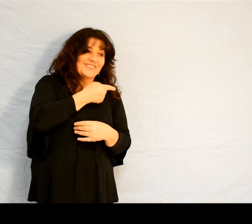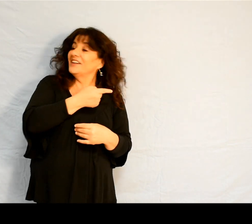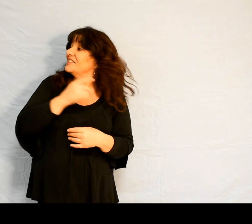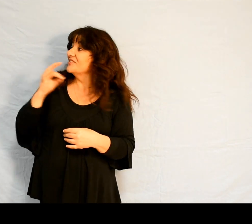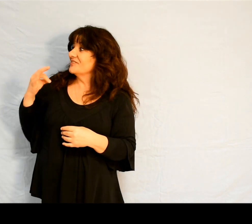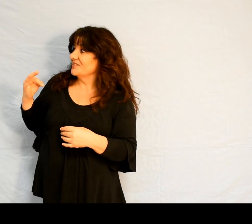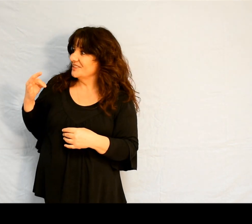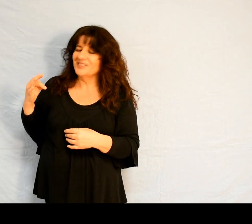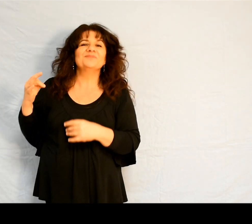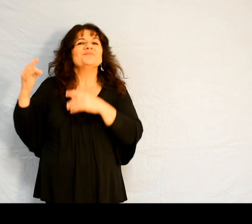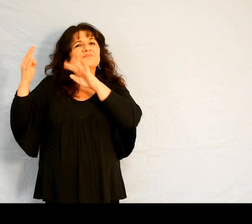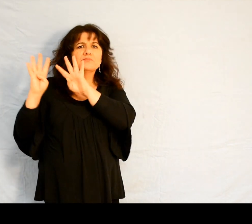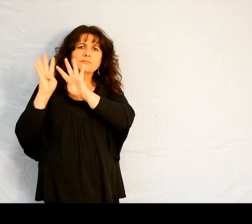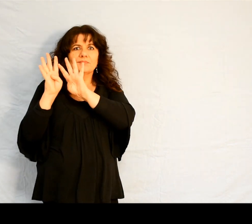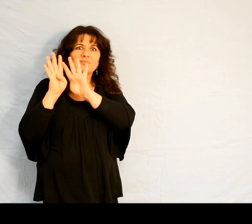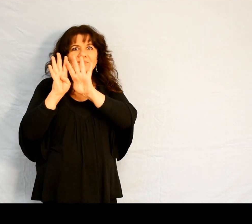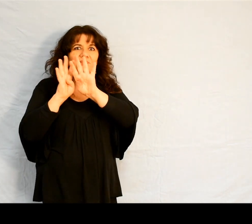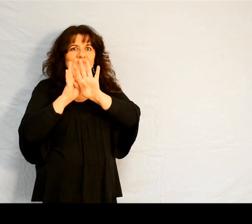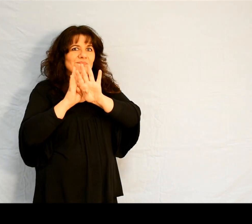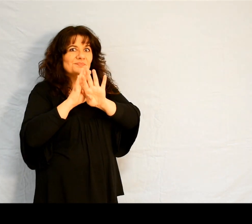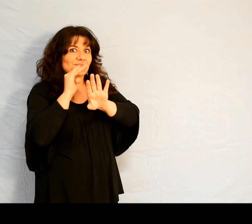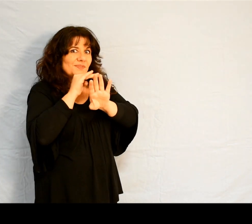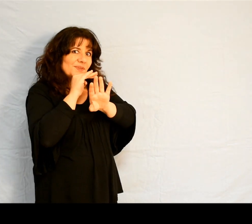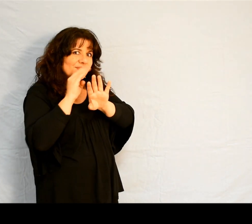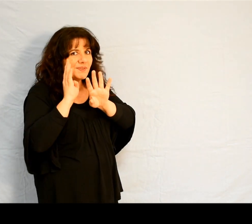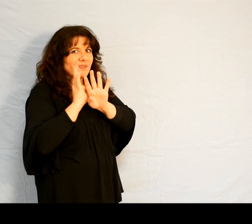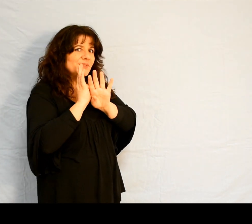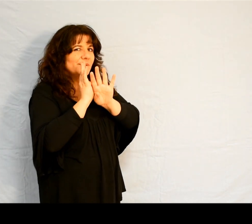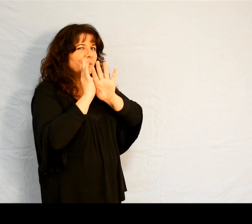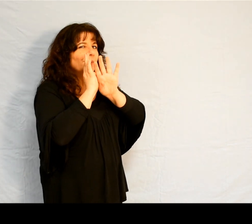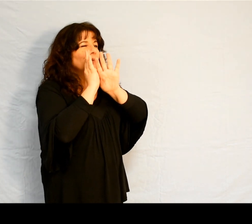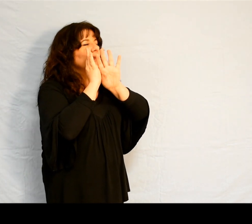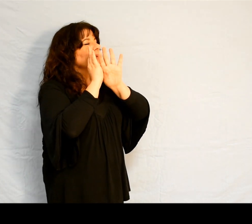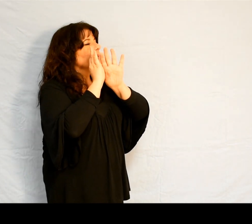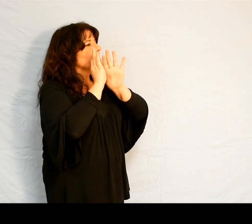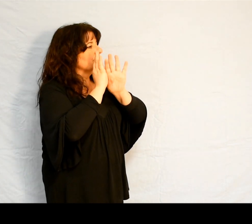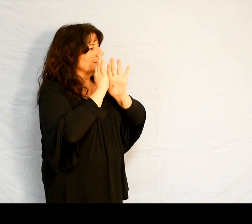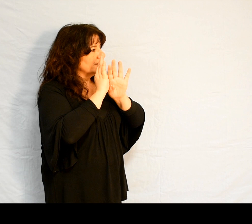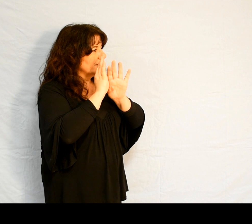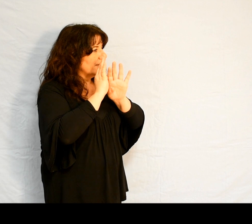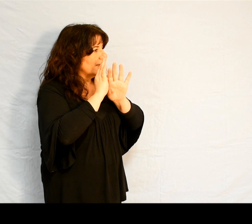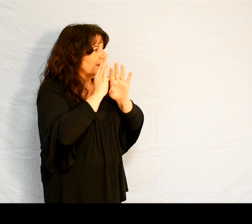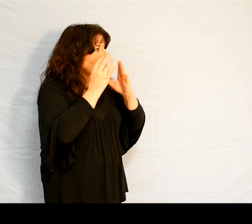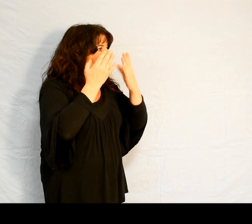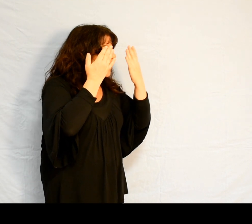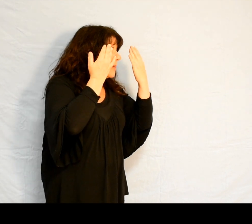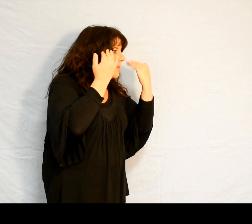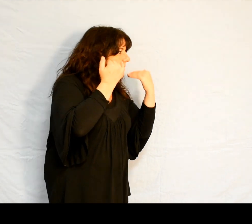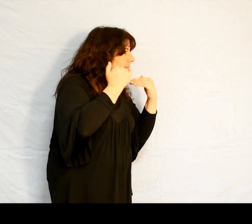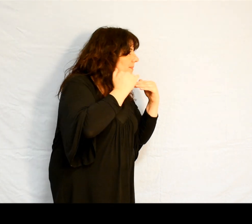Ils se hâtèrent d'y aller, et ils découvrirent Marie et Joseph avec le